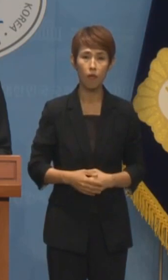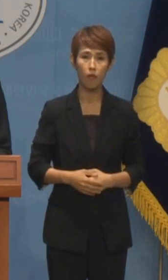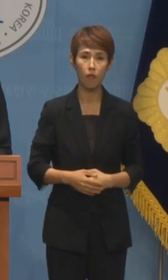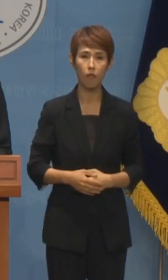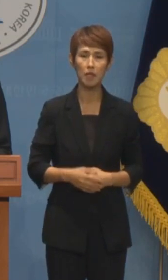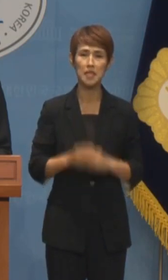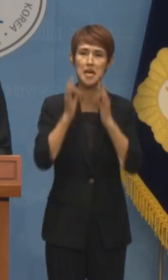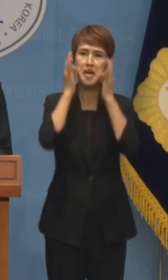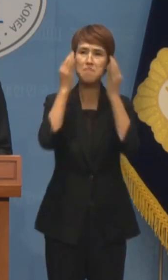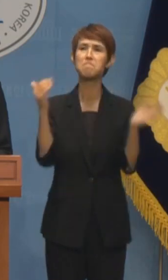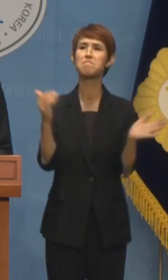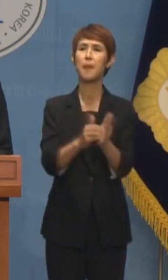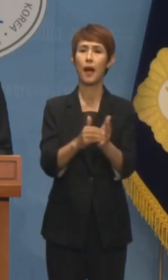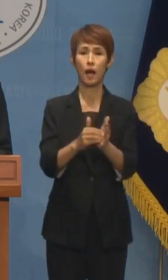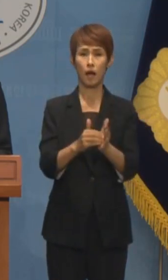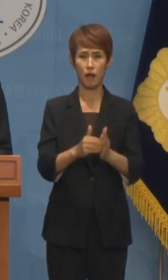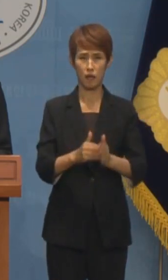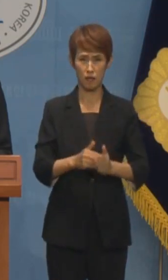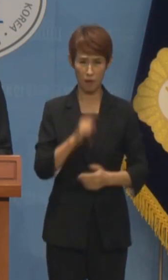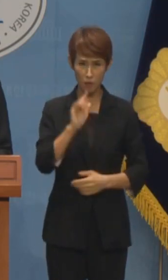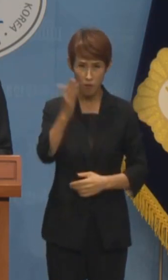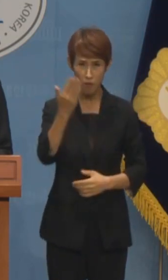최선을 다했다고 말할 수 있습니까?